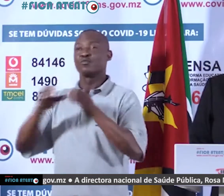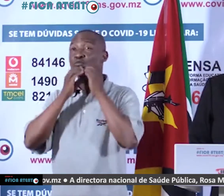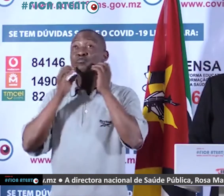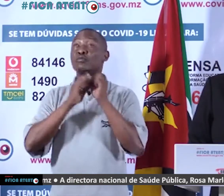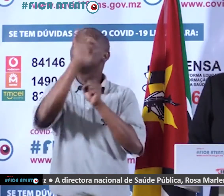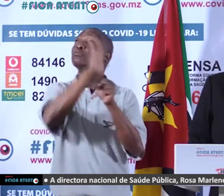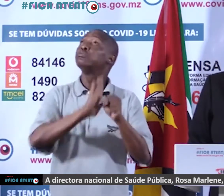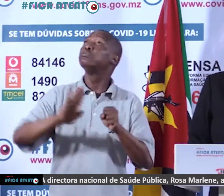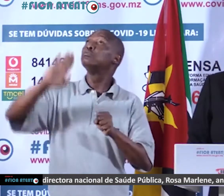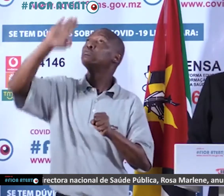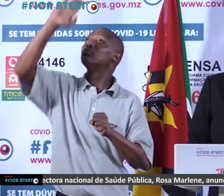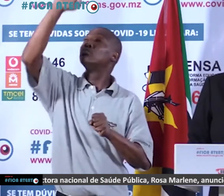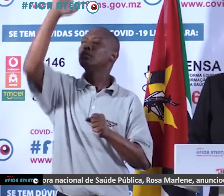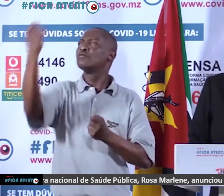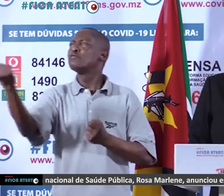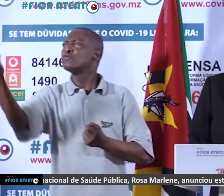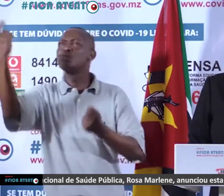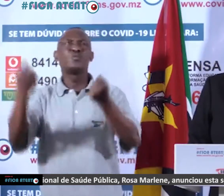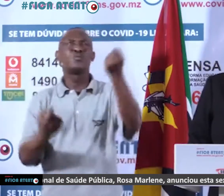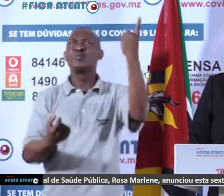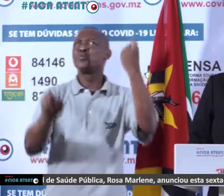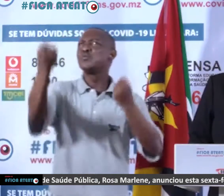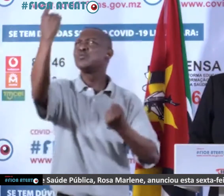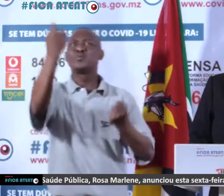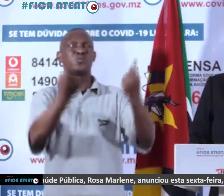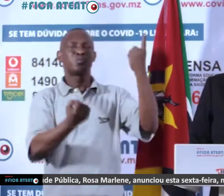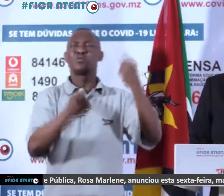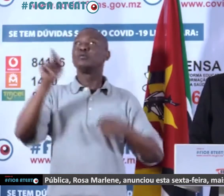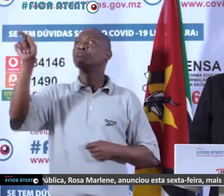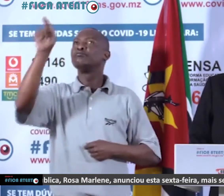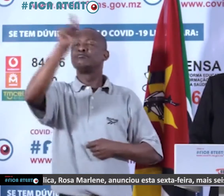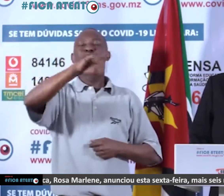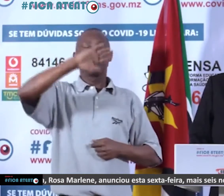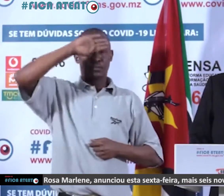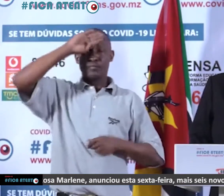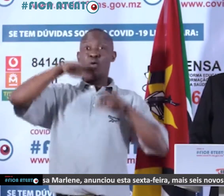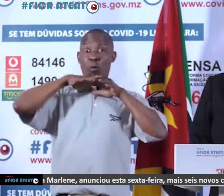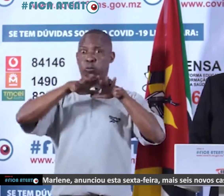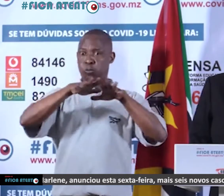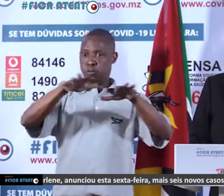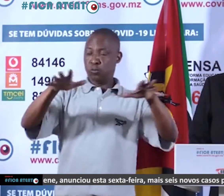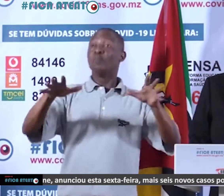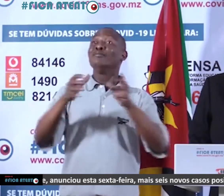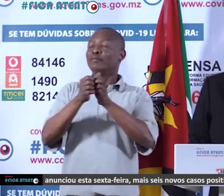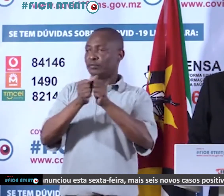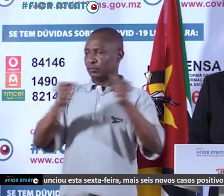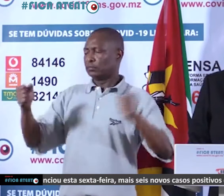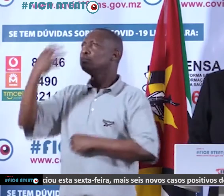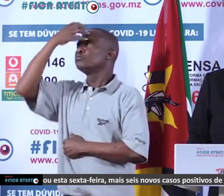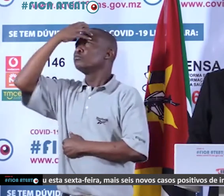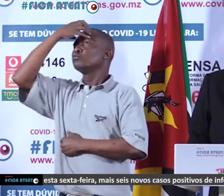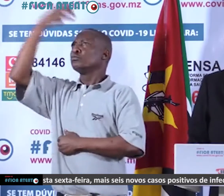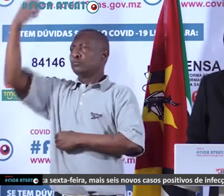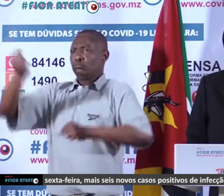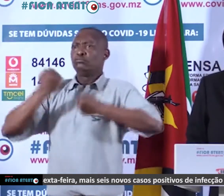nacional, apesar de haver medidas tomadas pelo governo e a serem implementadas um pouco por todo